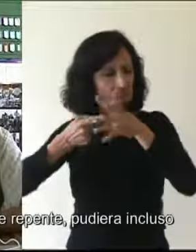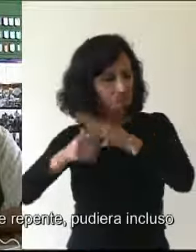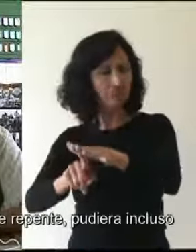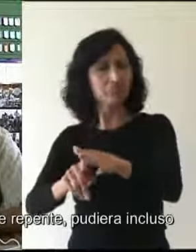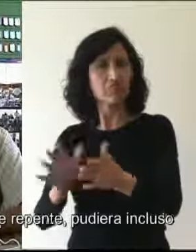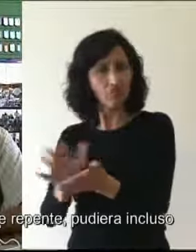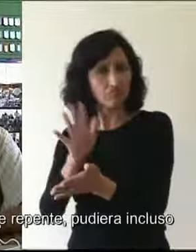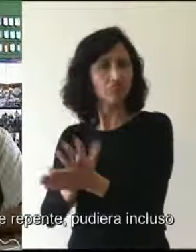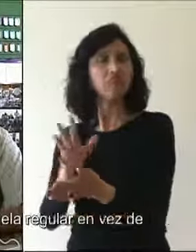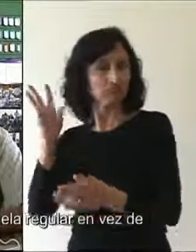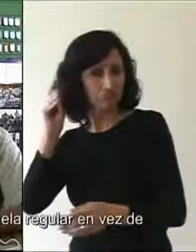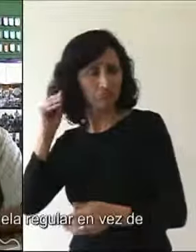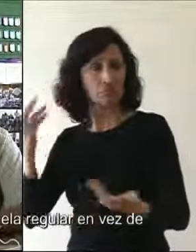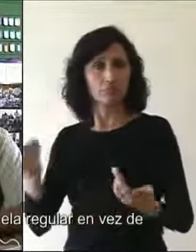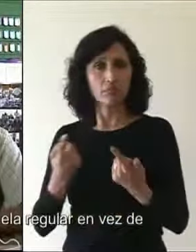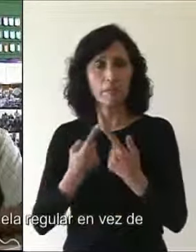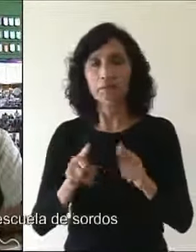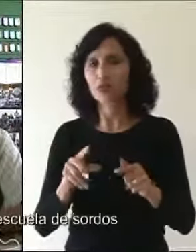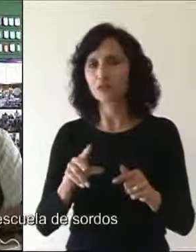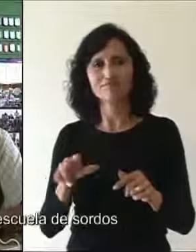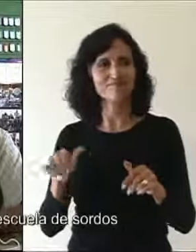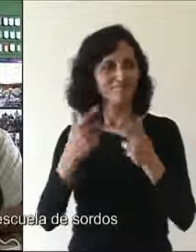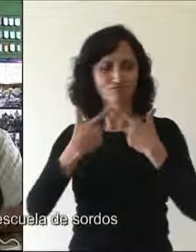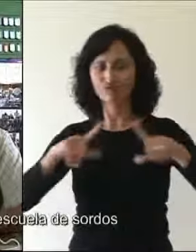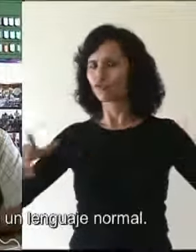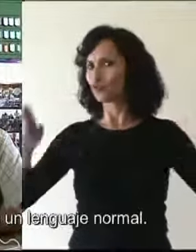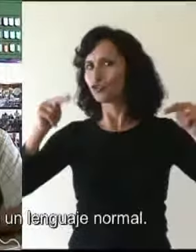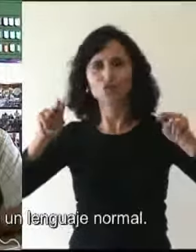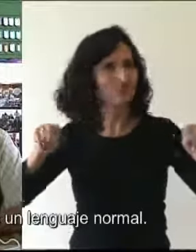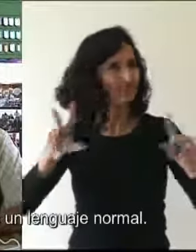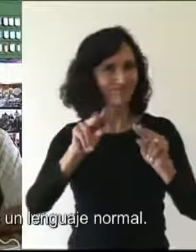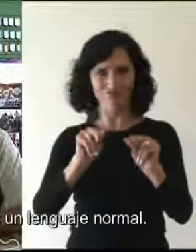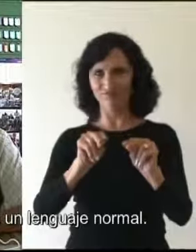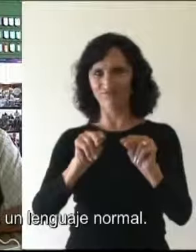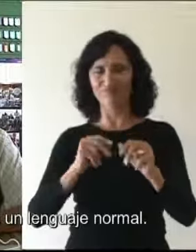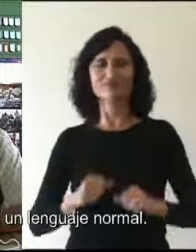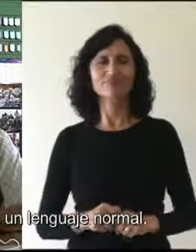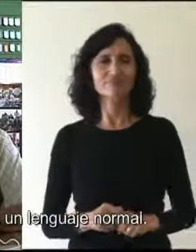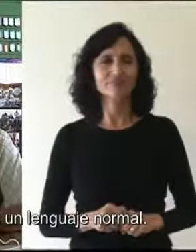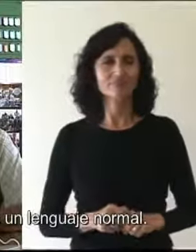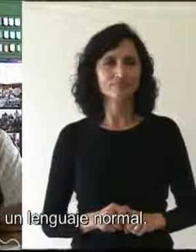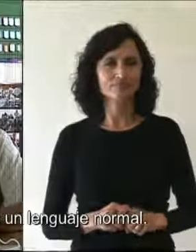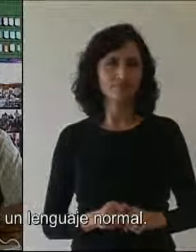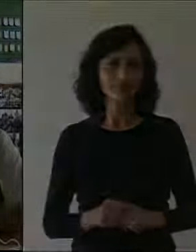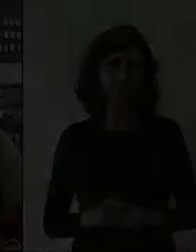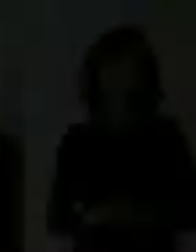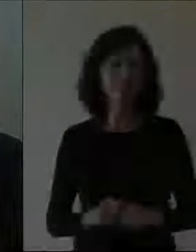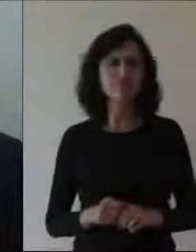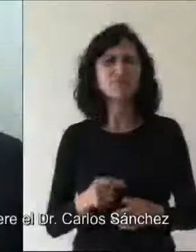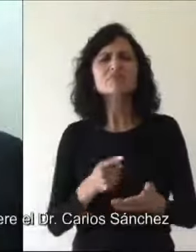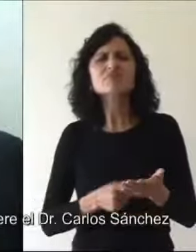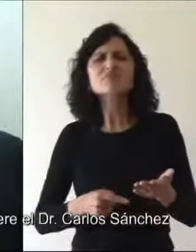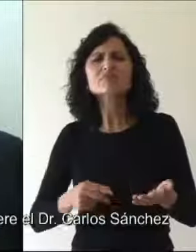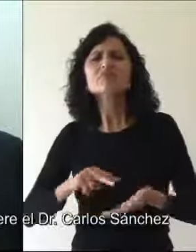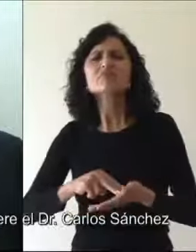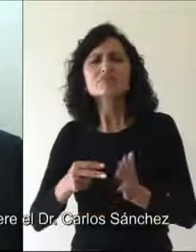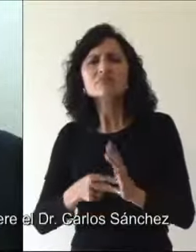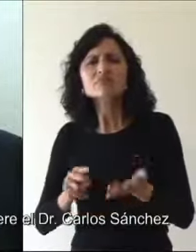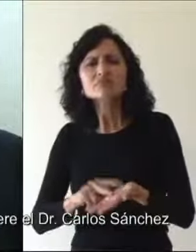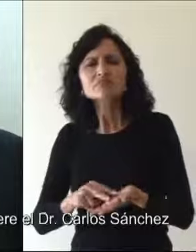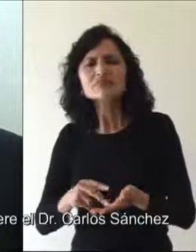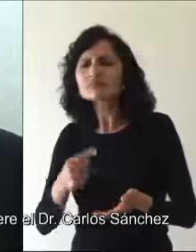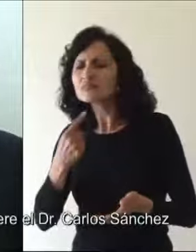al punto que de repente pudiera incluso ir a la escuela regular en vez de la escuela de sordos. Pero no es un lenguaje normal. ¿A